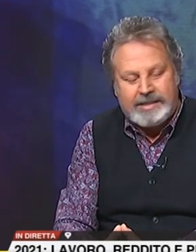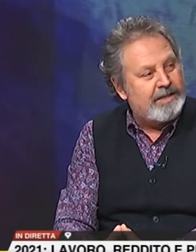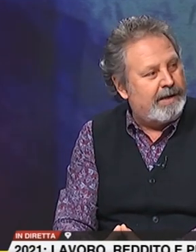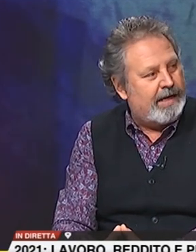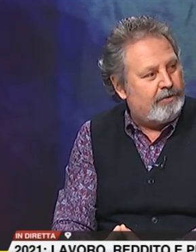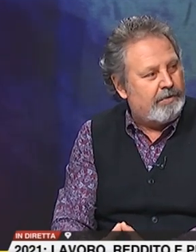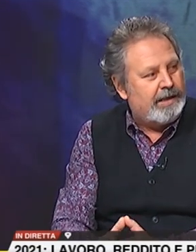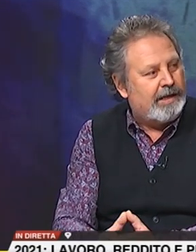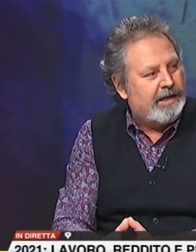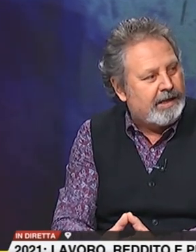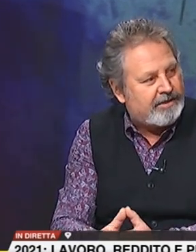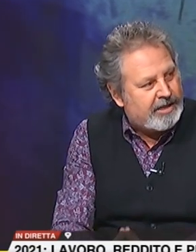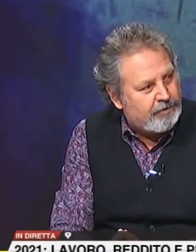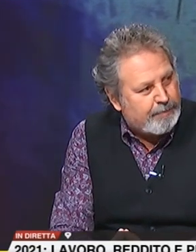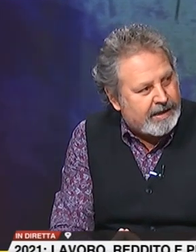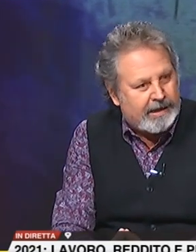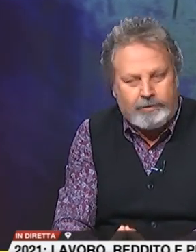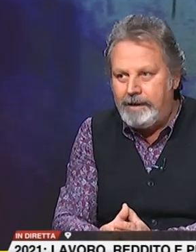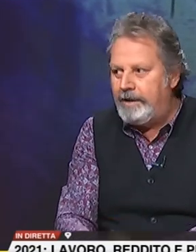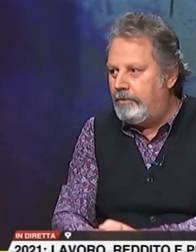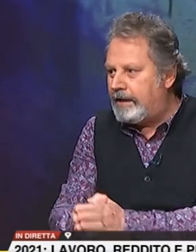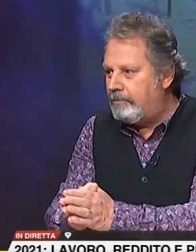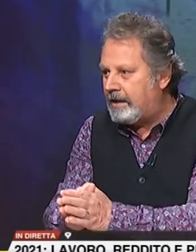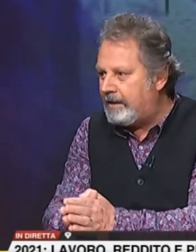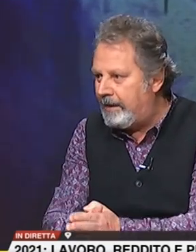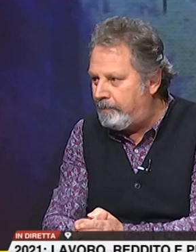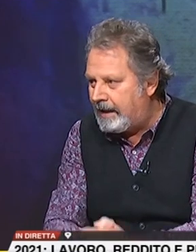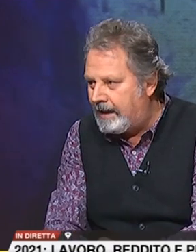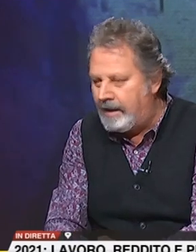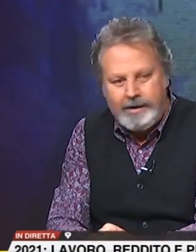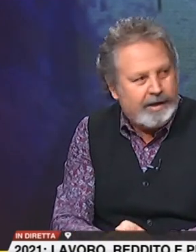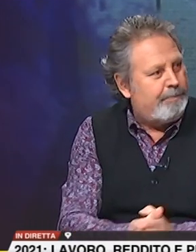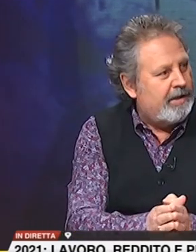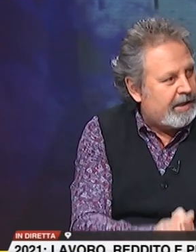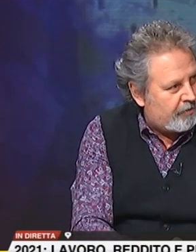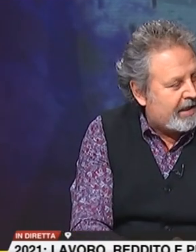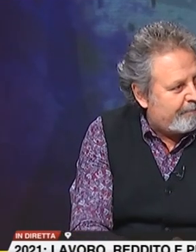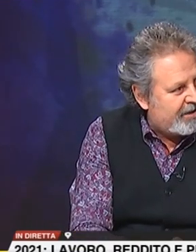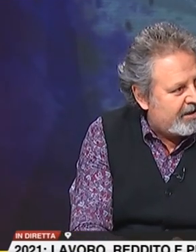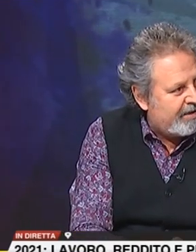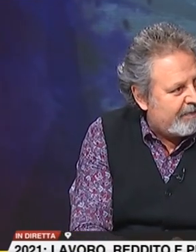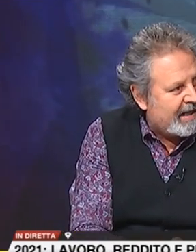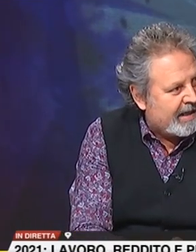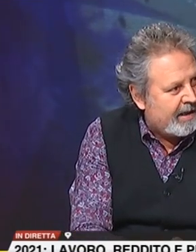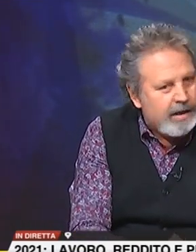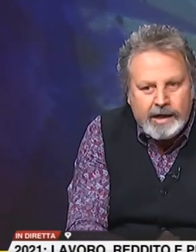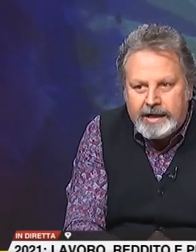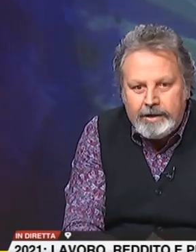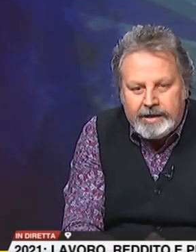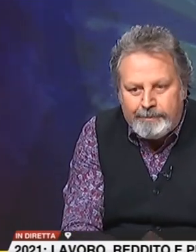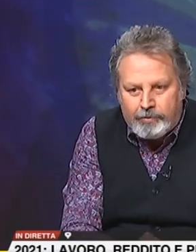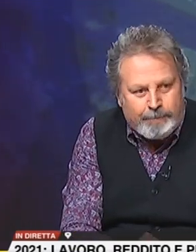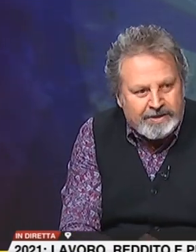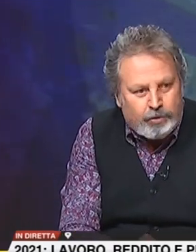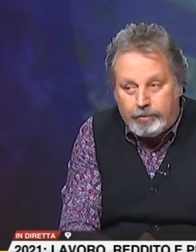ancora la sta smenando, i grillini che si stanno spaccando, la Meloni che butta il cappello per aria, il PD che non sa che pesci pigliare,